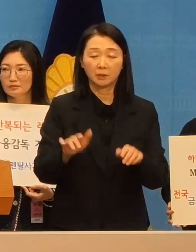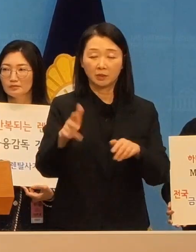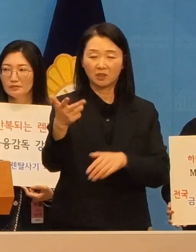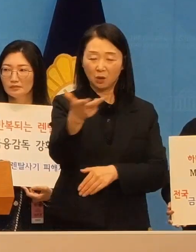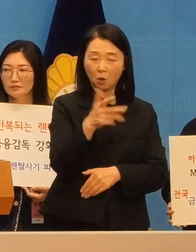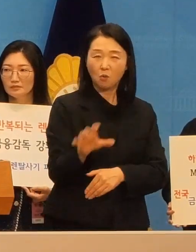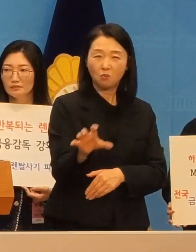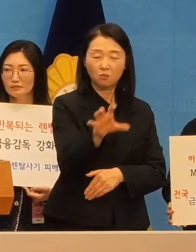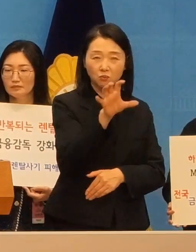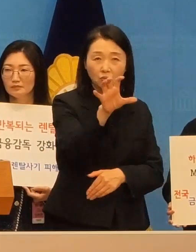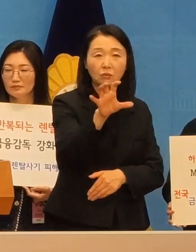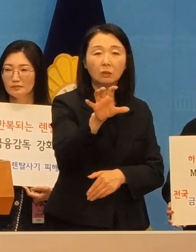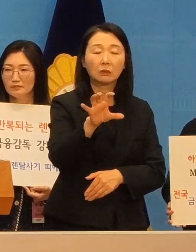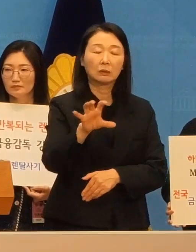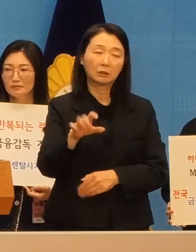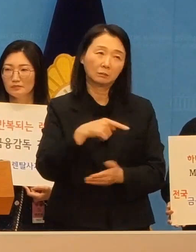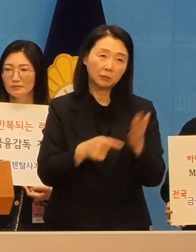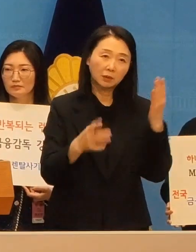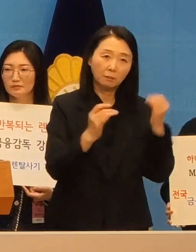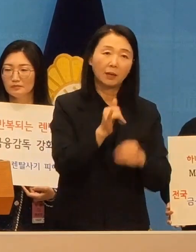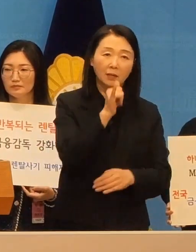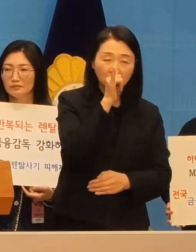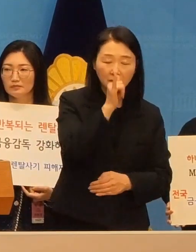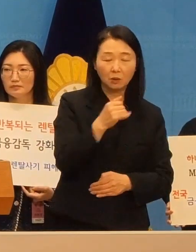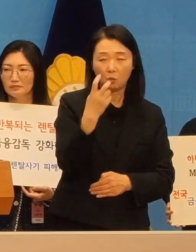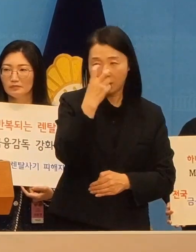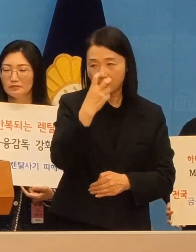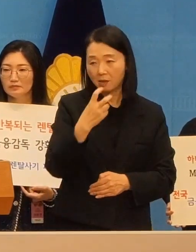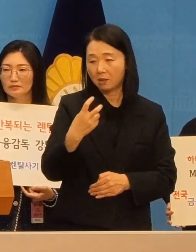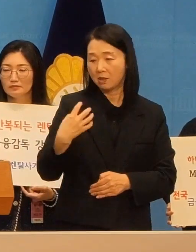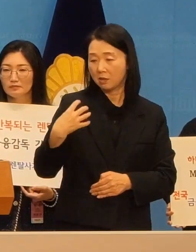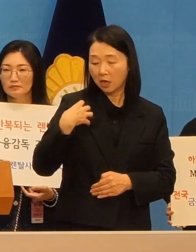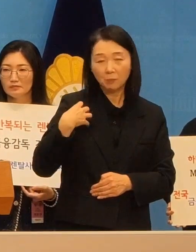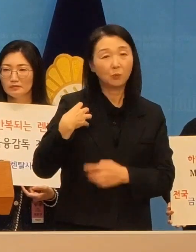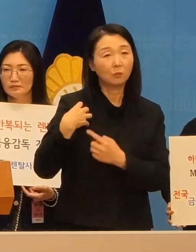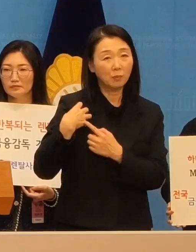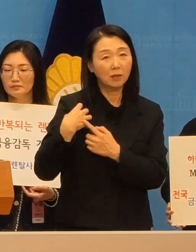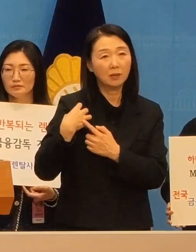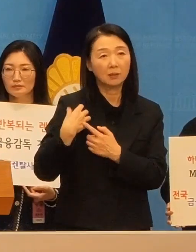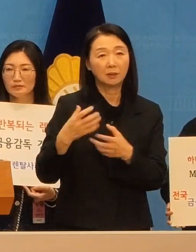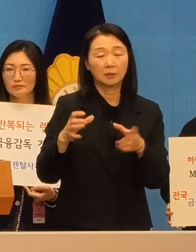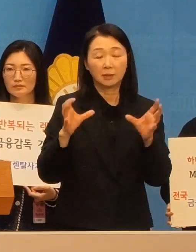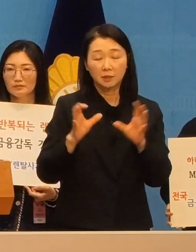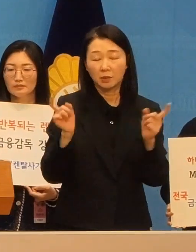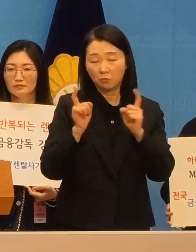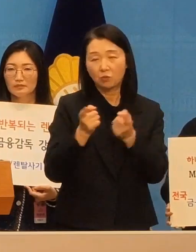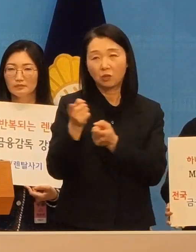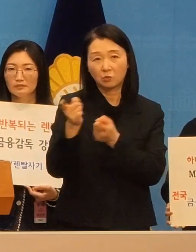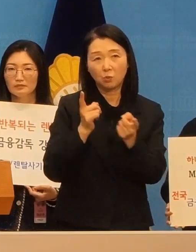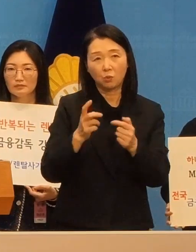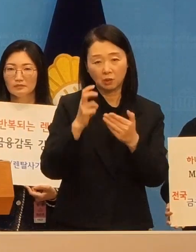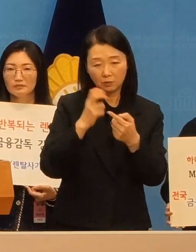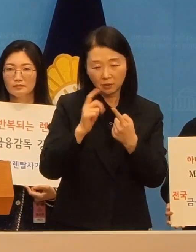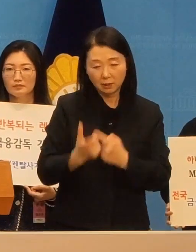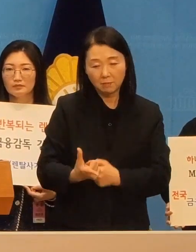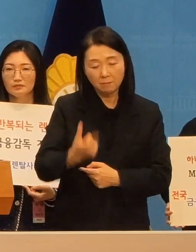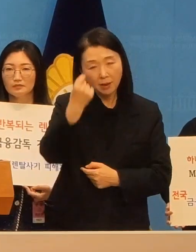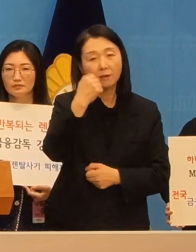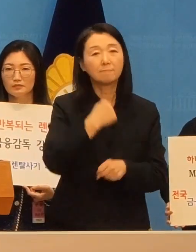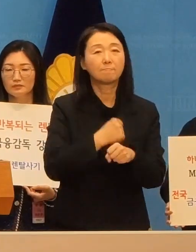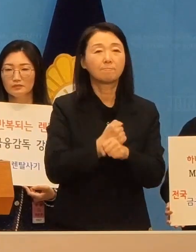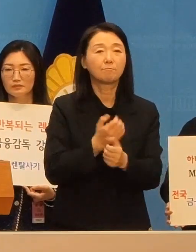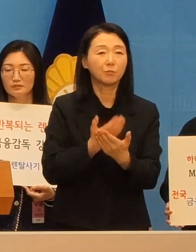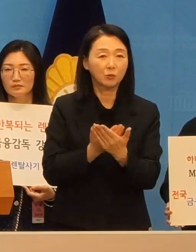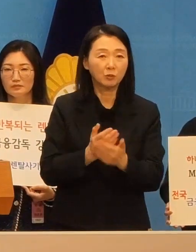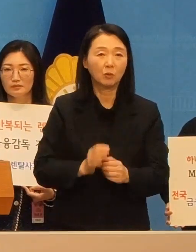전국적 피해가 발생한 사건에 대해 관리 감독기관에서 집단 분쟁 조정 절차를 신속히